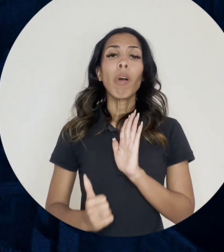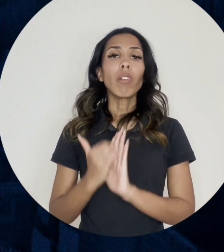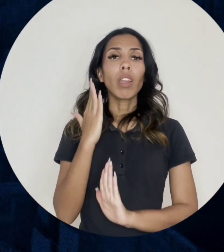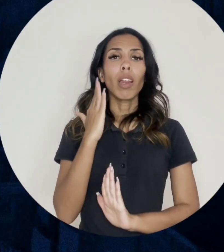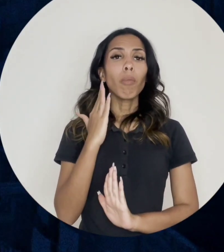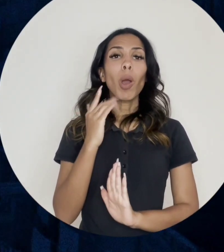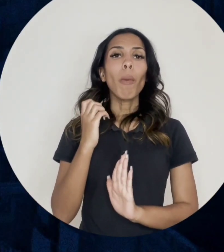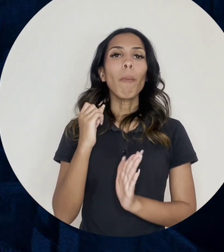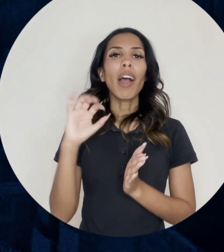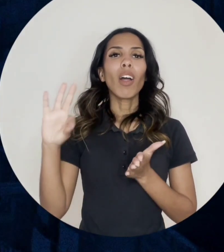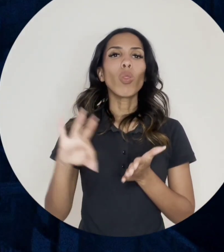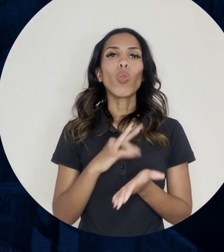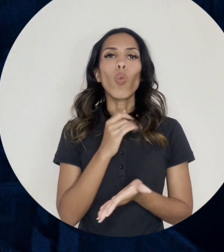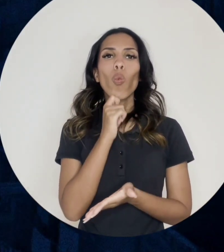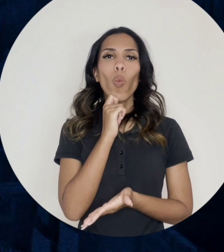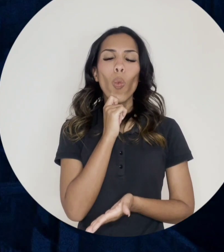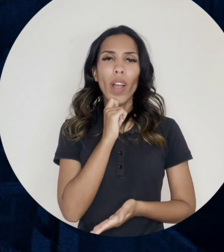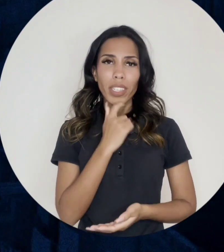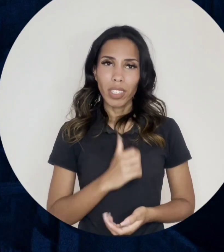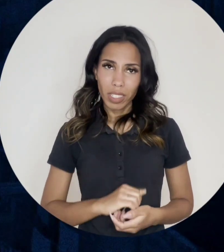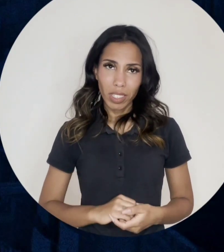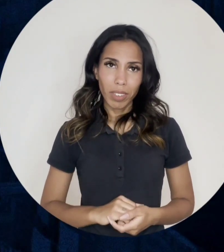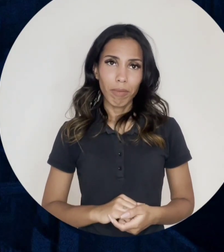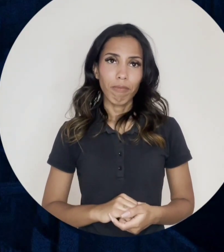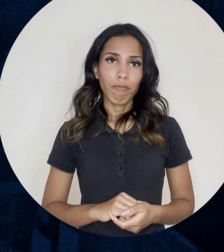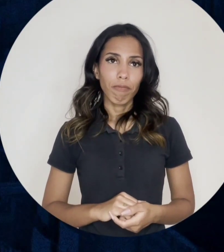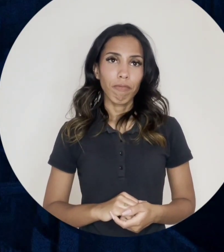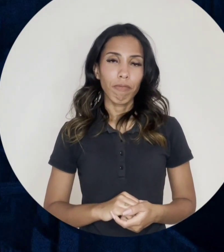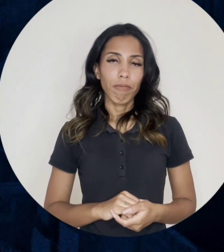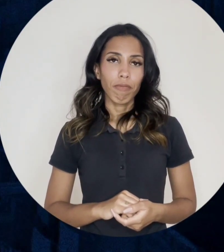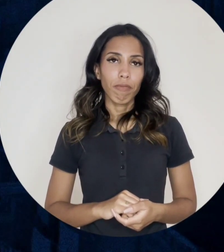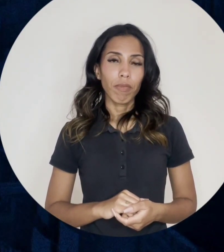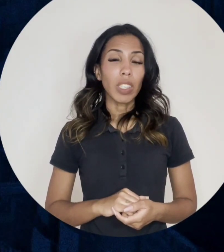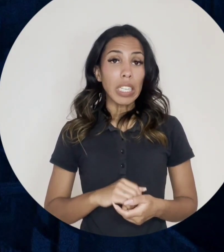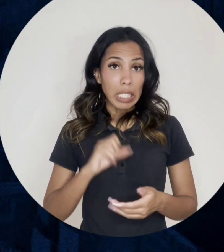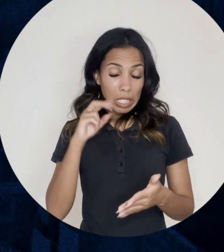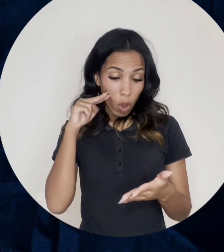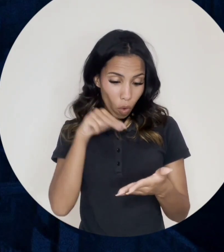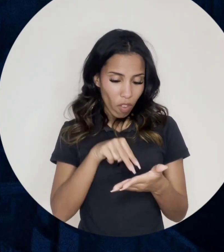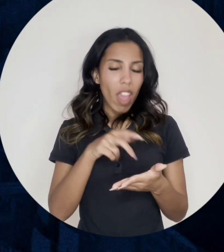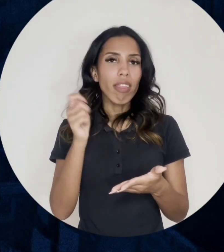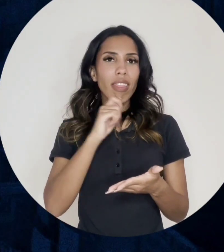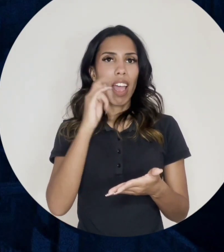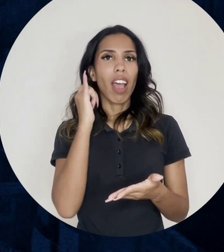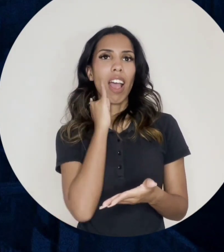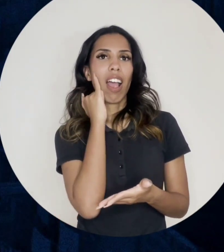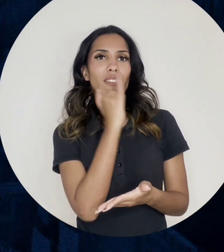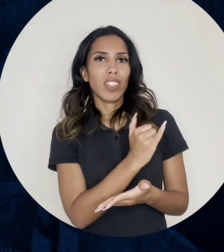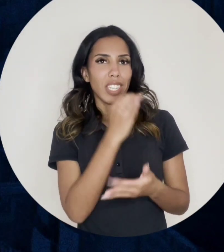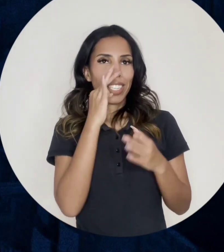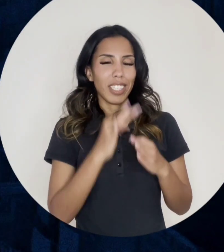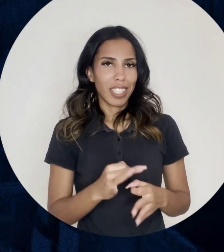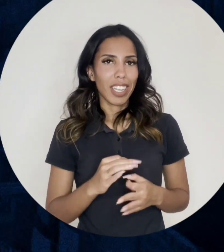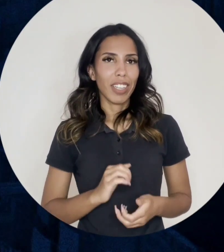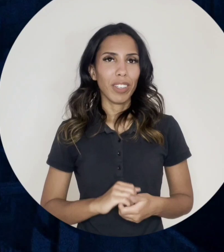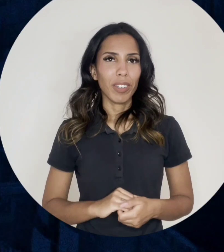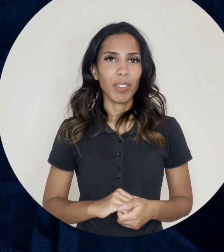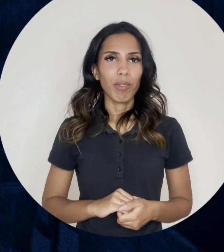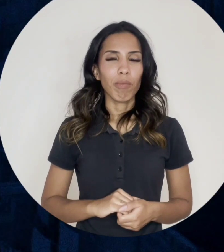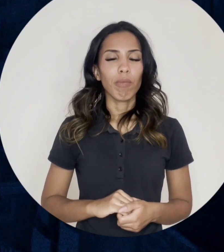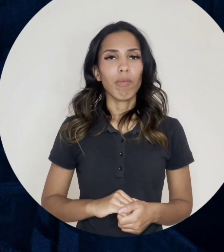embora. Uhum. Entendeu? Aí eu posso te dizer Beleza. essa data com exatidão. Tranquilo. Aí tu vai avançar agora para onde? Pro